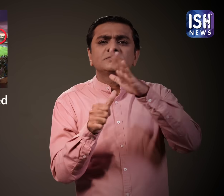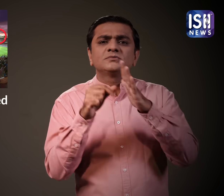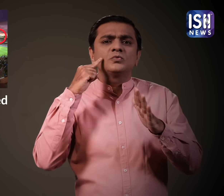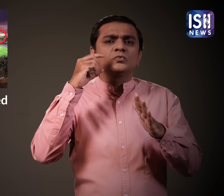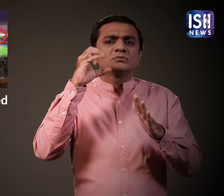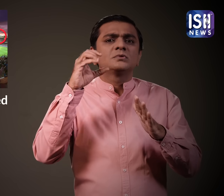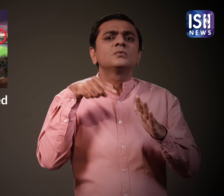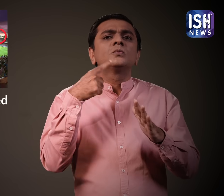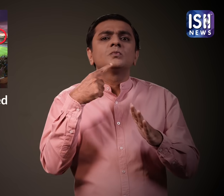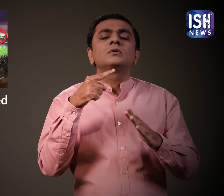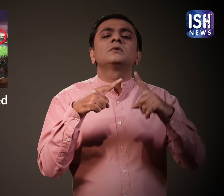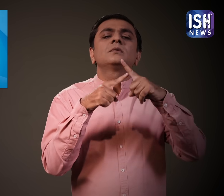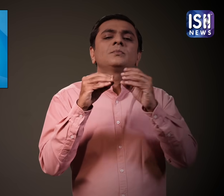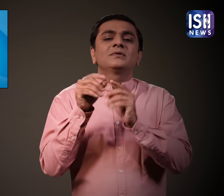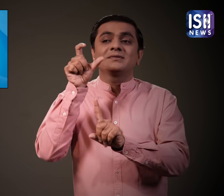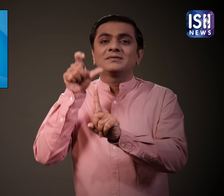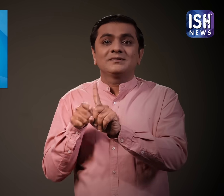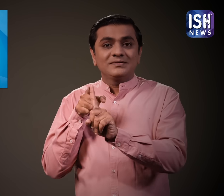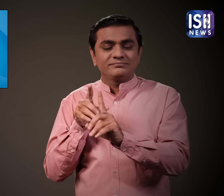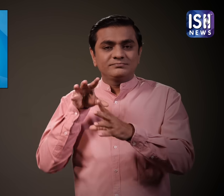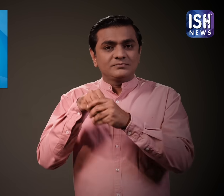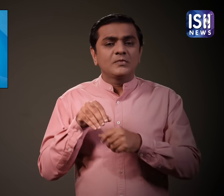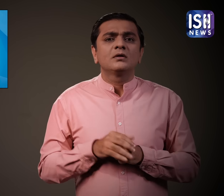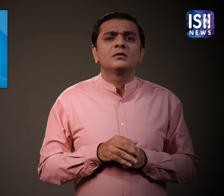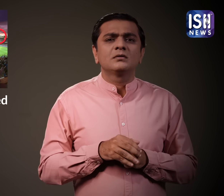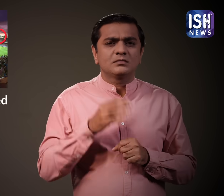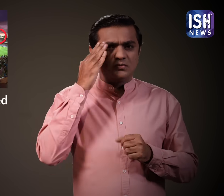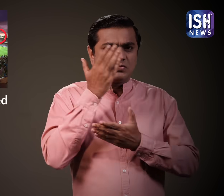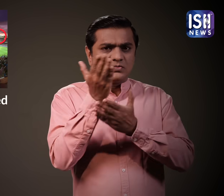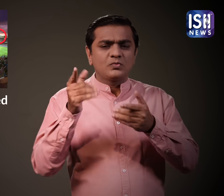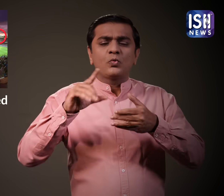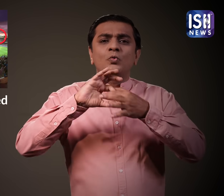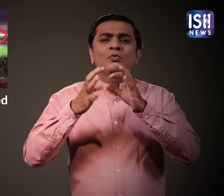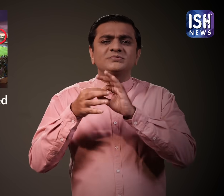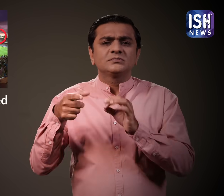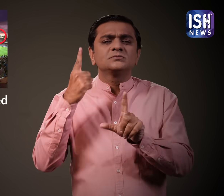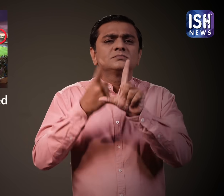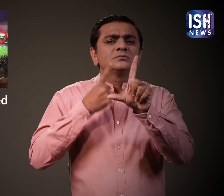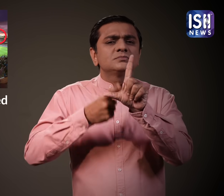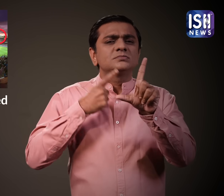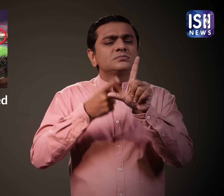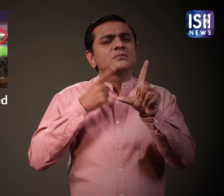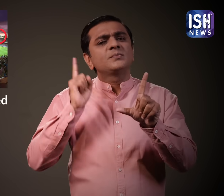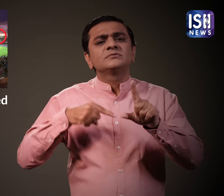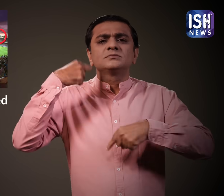आयोसी के वर्थमान अध्यक्ष थॉमस बैच है विबिन्न देशों में